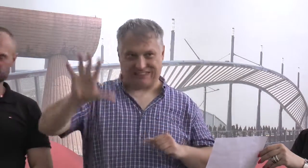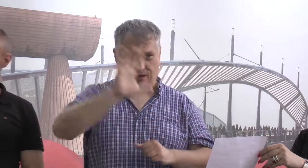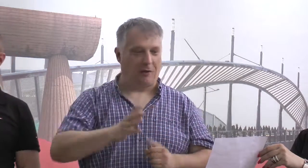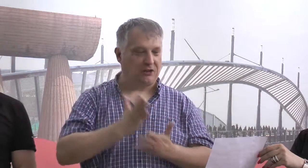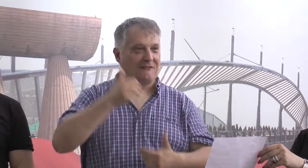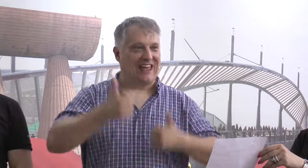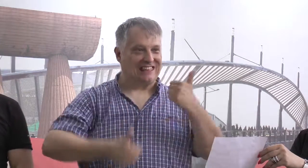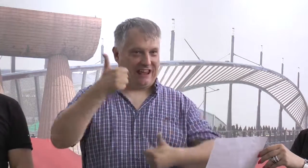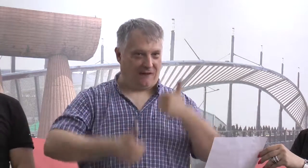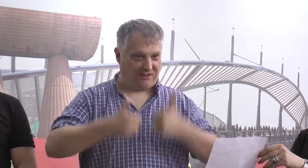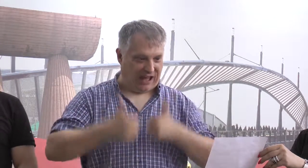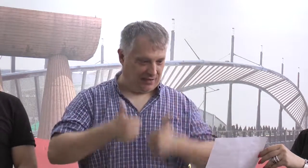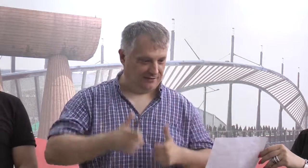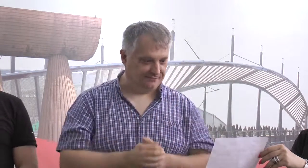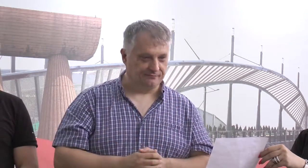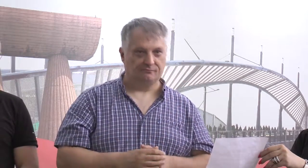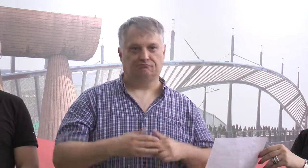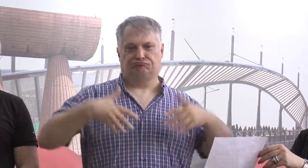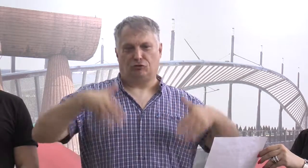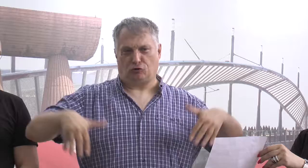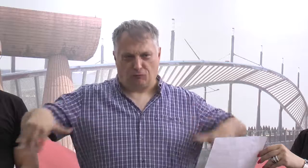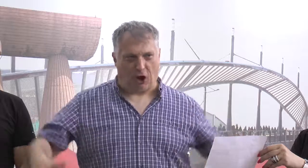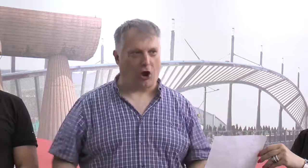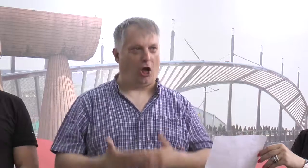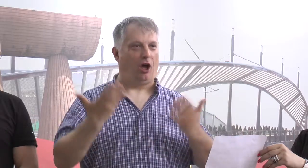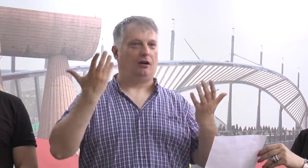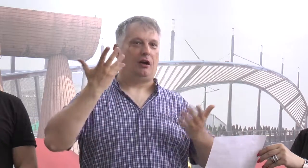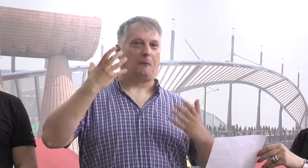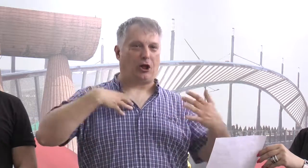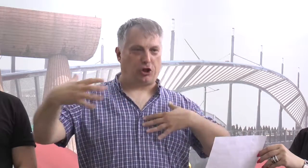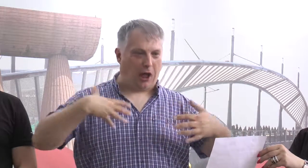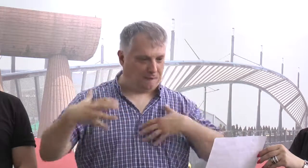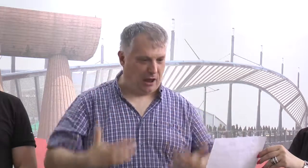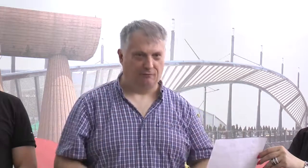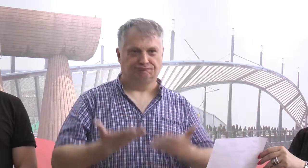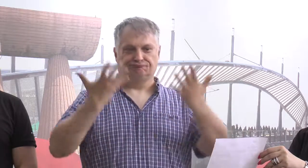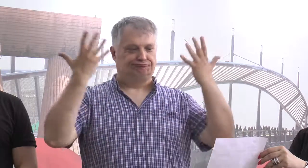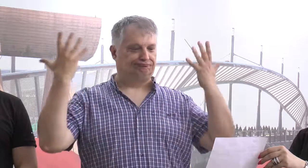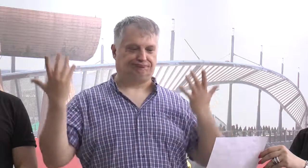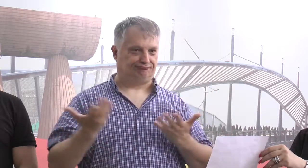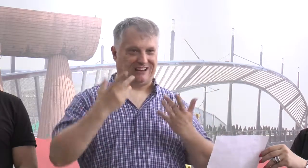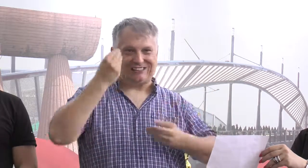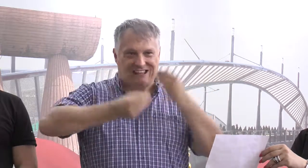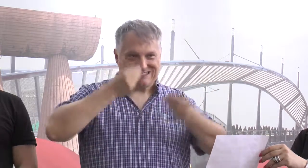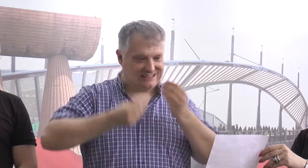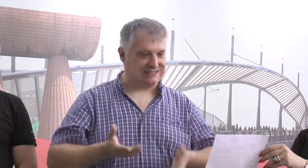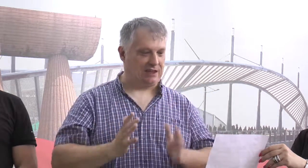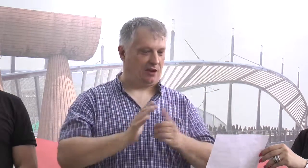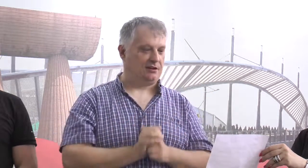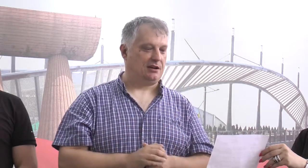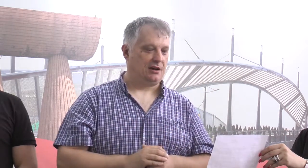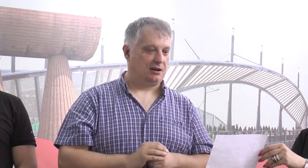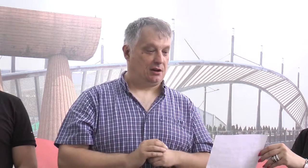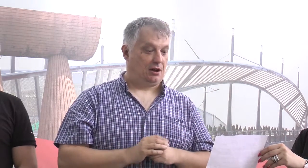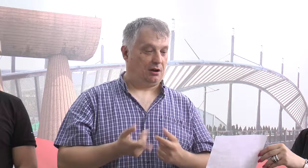I zato što je Novi Sad evropska prestonica kulture, tamo ćemo imati folklor, pantomimu i to je